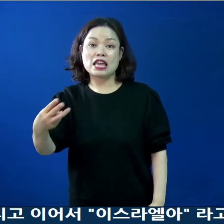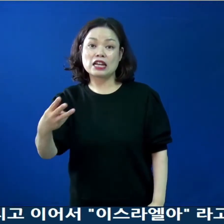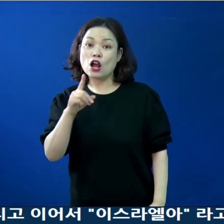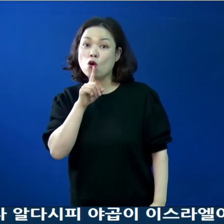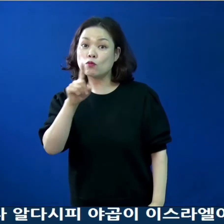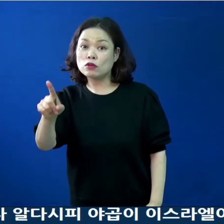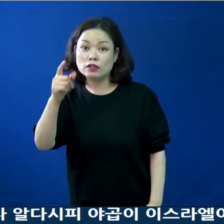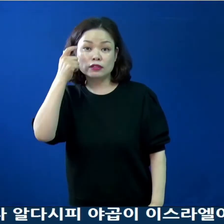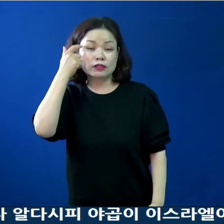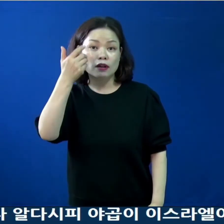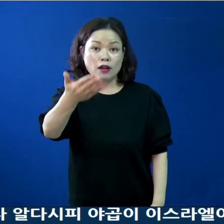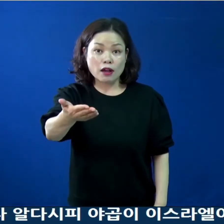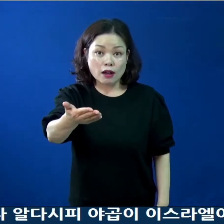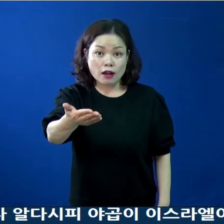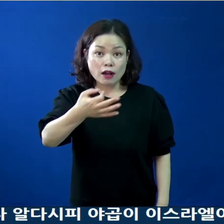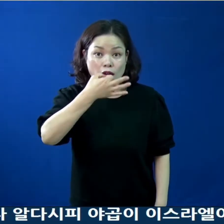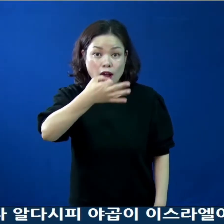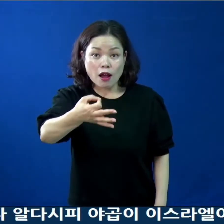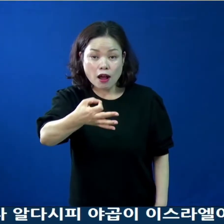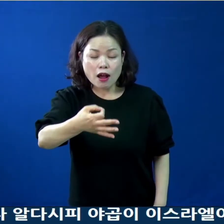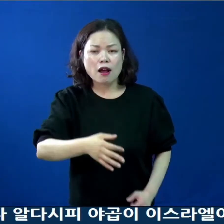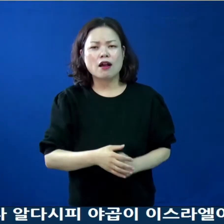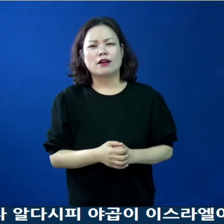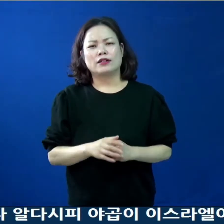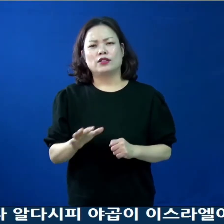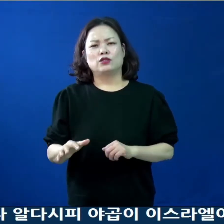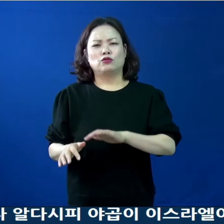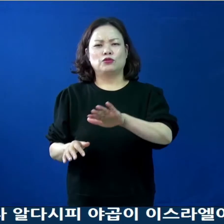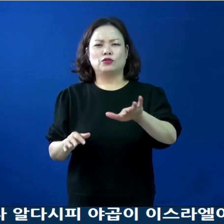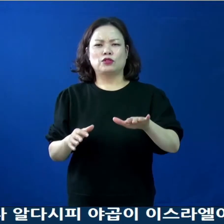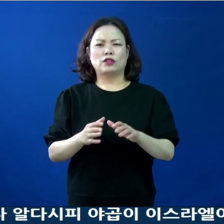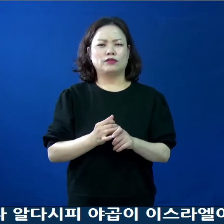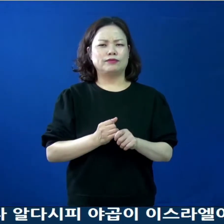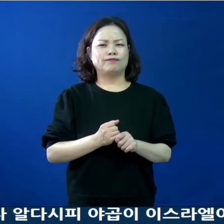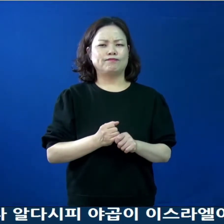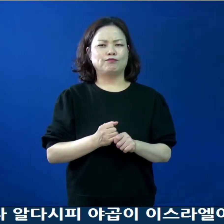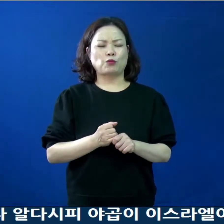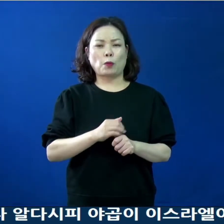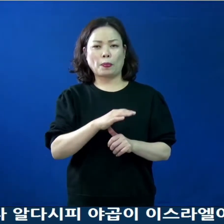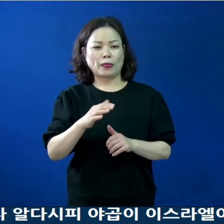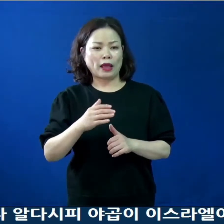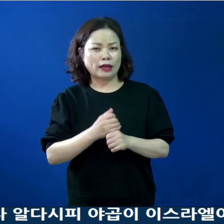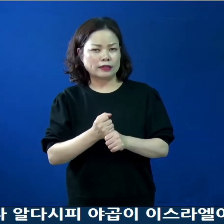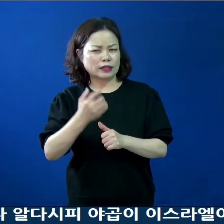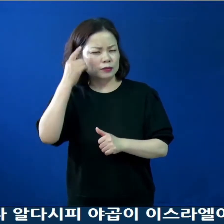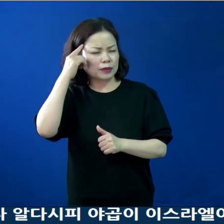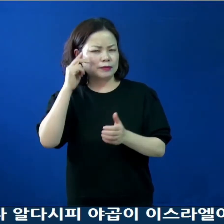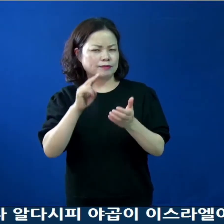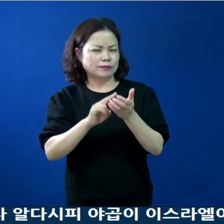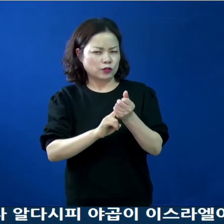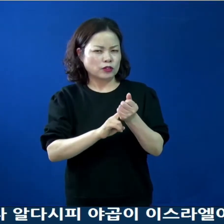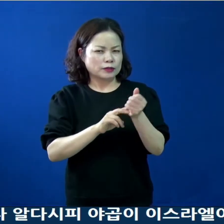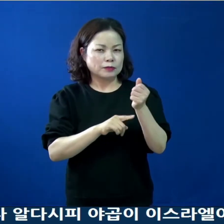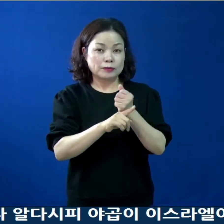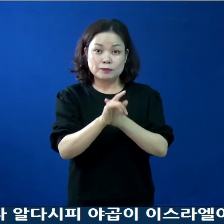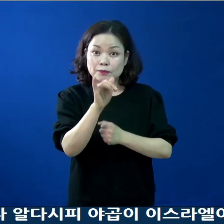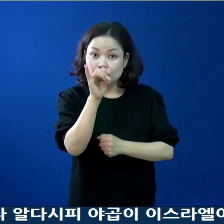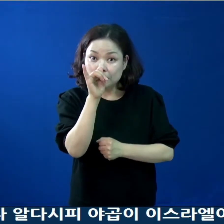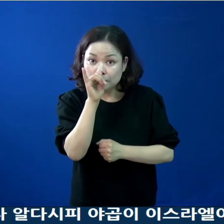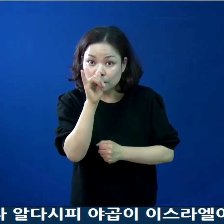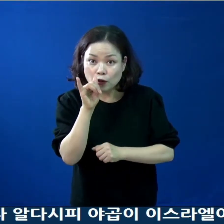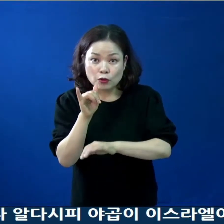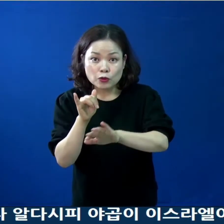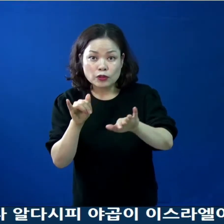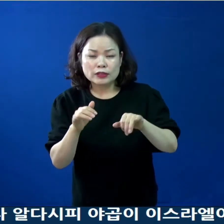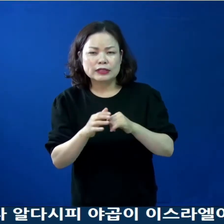이렇게 부르셨을까요? 여기서 우리가 놓치지 말아야 할 하나님의 의도가 있다는 것입니다.